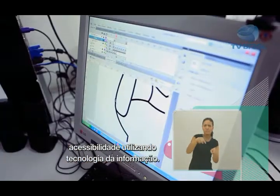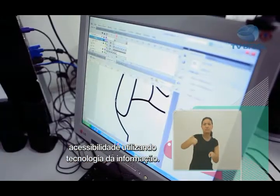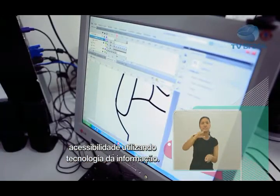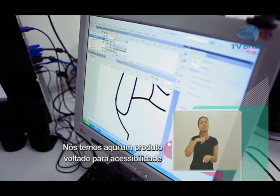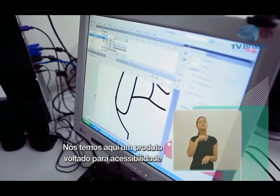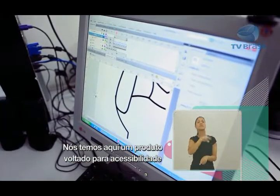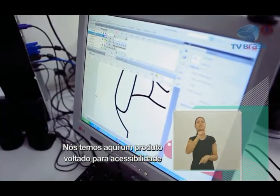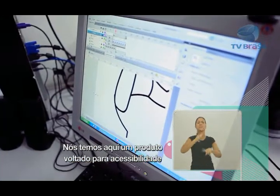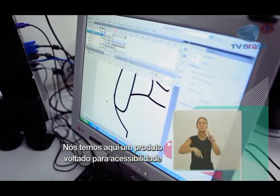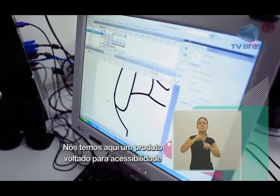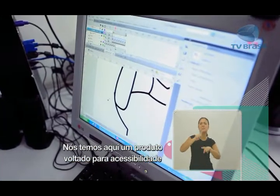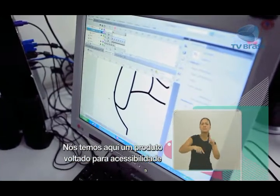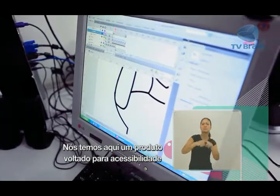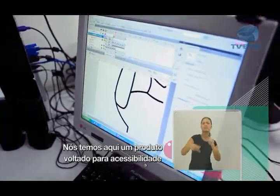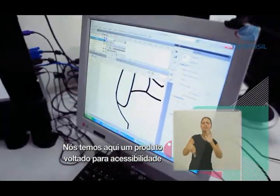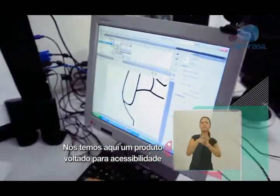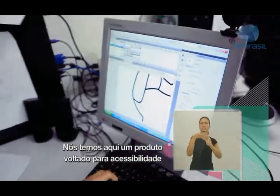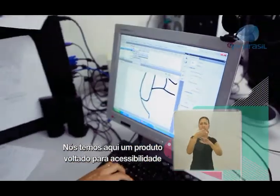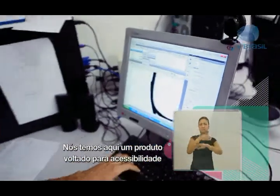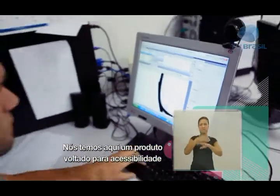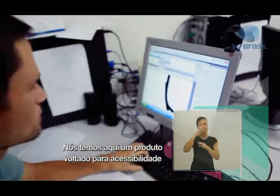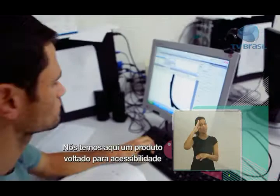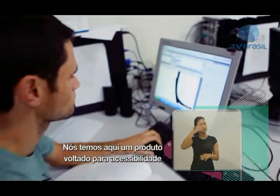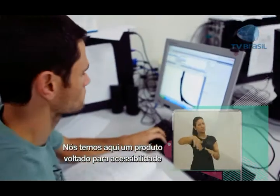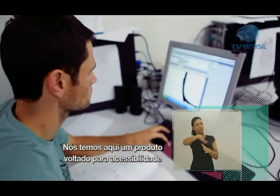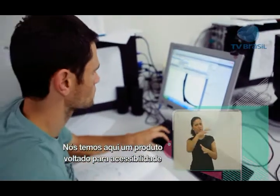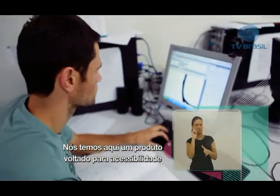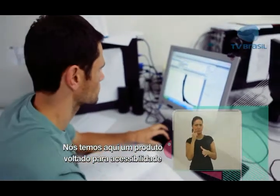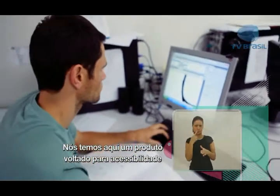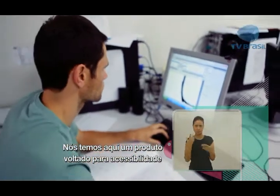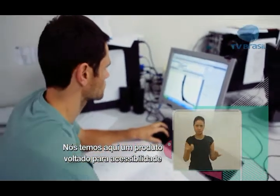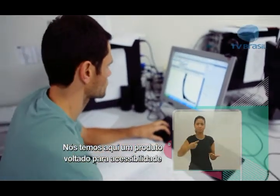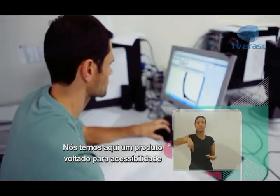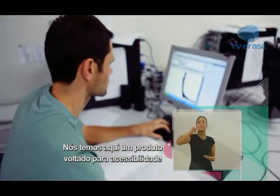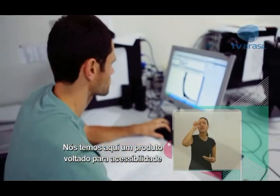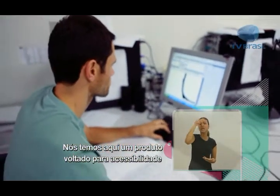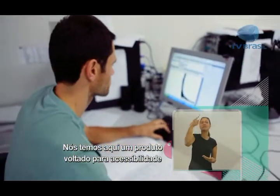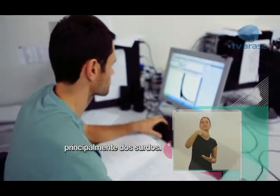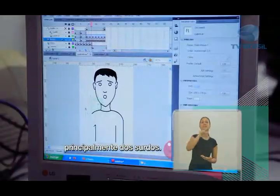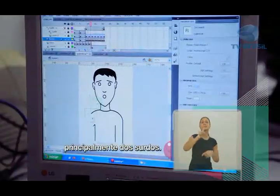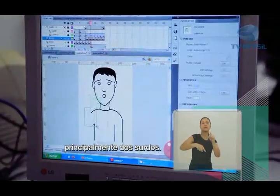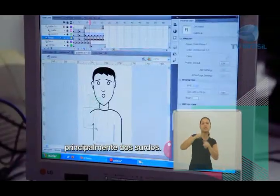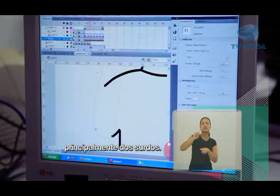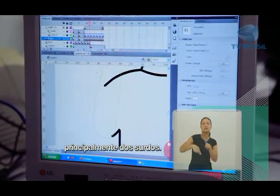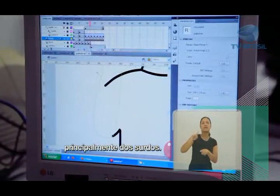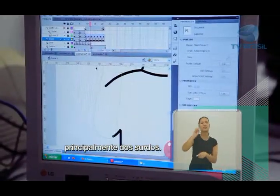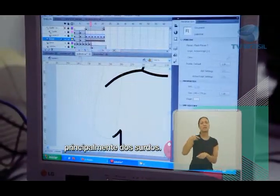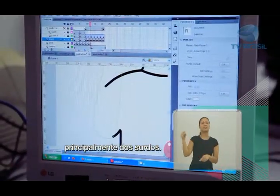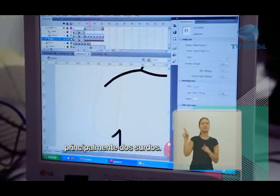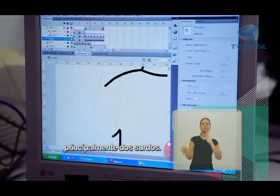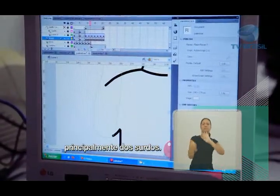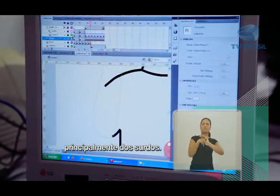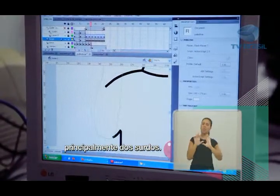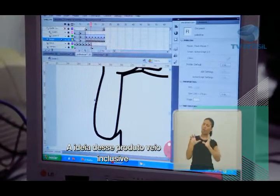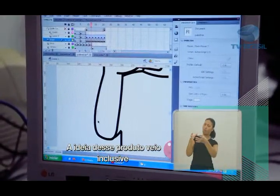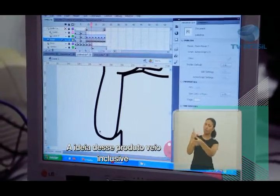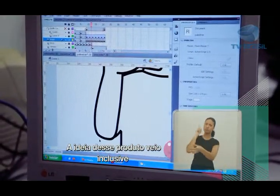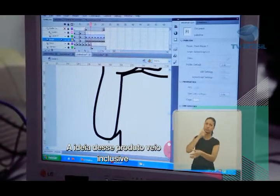informação. Nós temos aqui um produto voltado para acessibilidade, principalmente dos surdos. A